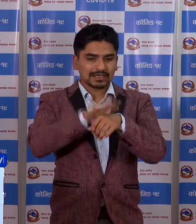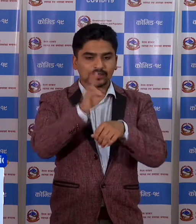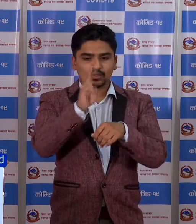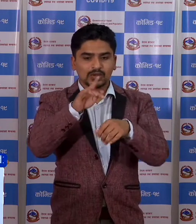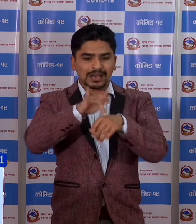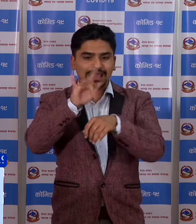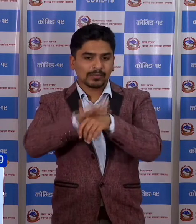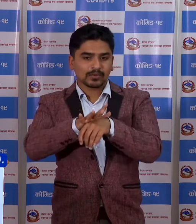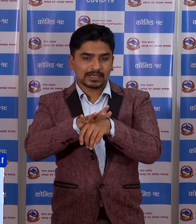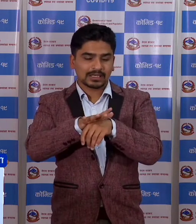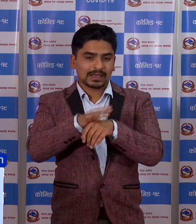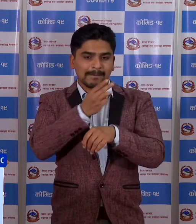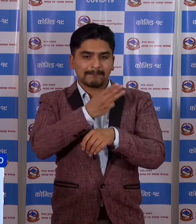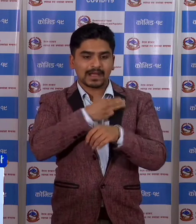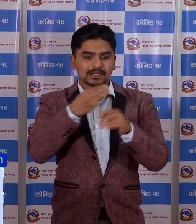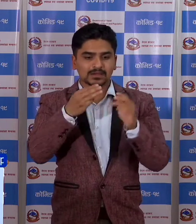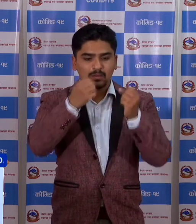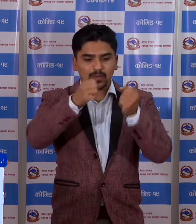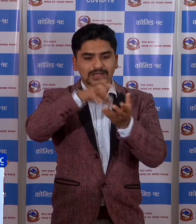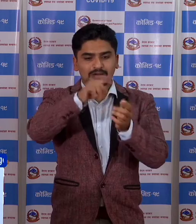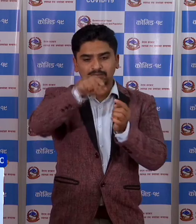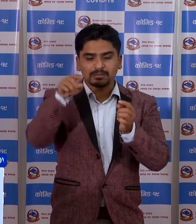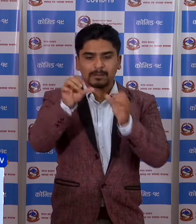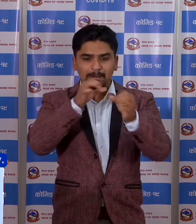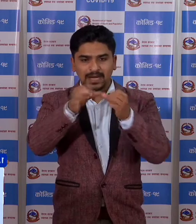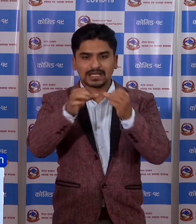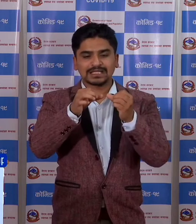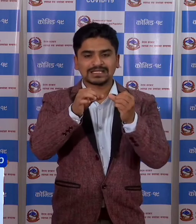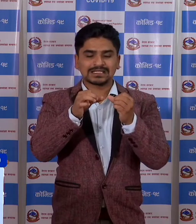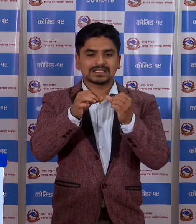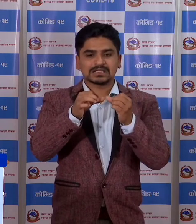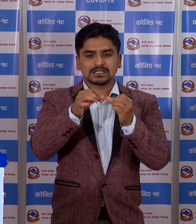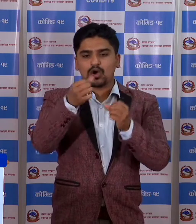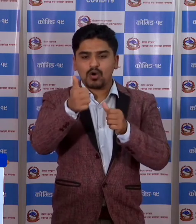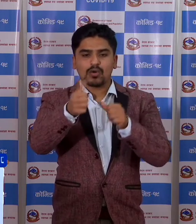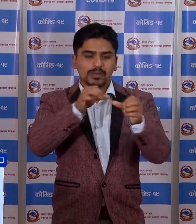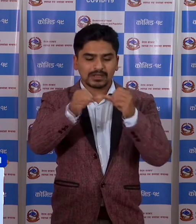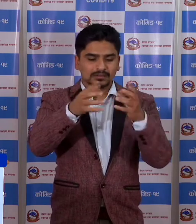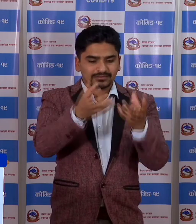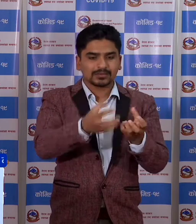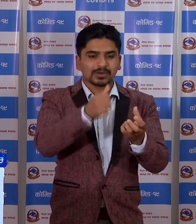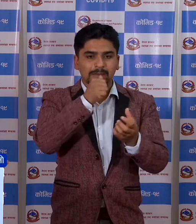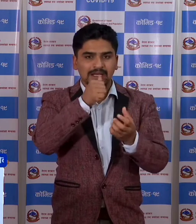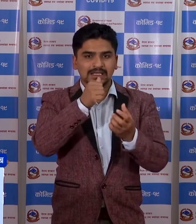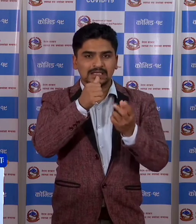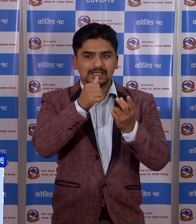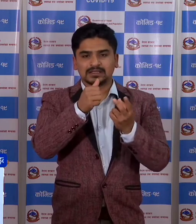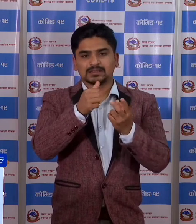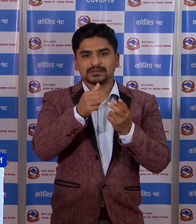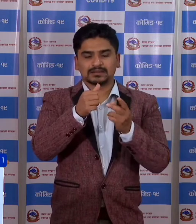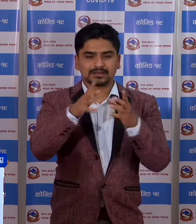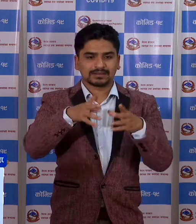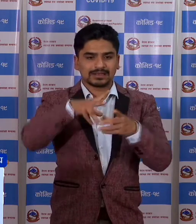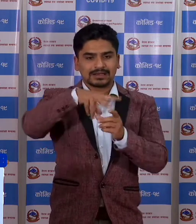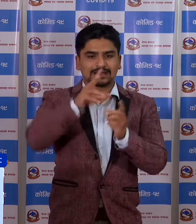एजिप्टाई लामखुट्टे मानिसको बस्ती वरिपरि प्राकृतिक वा कृत्रिम रूपमा जमेको पानीमा, जस्तै टावर मर्मत